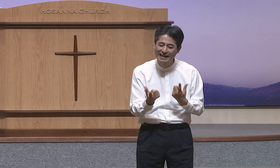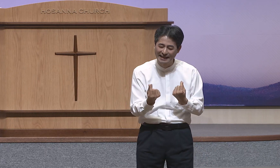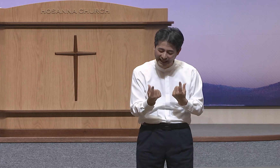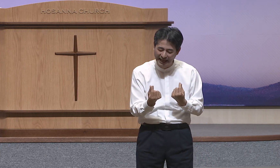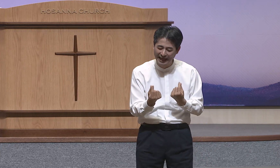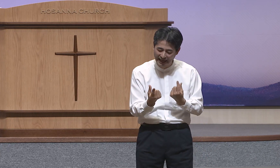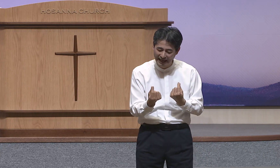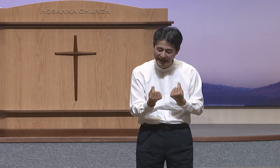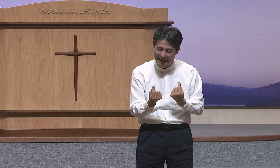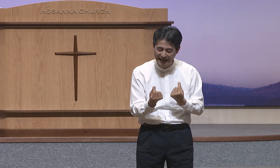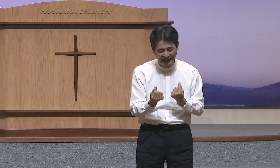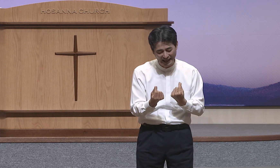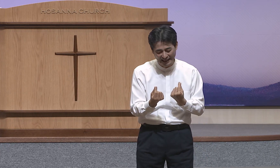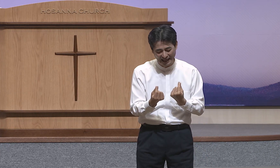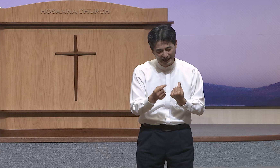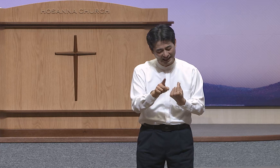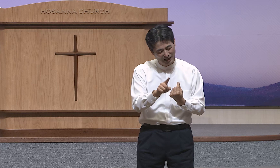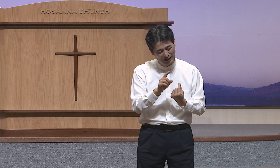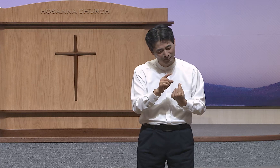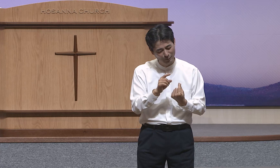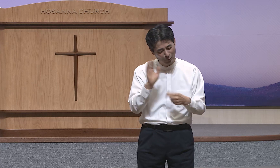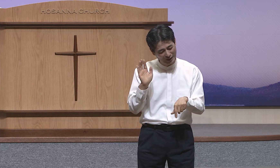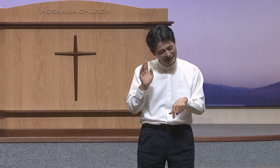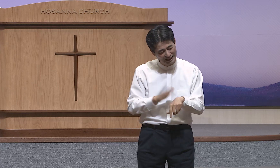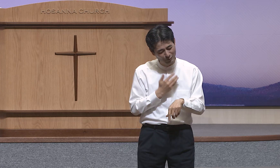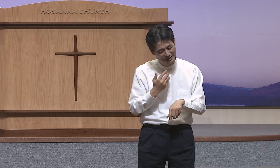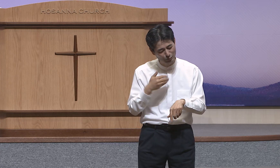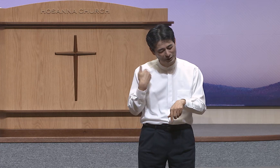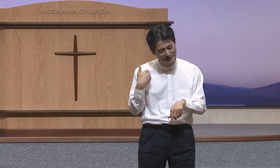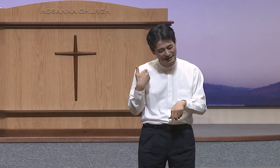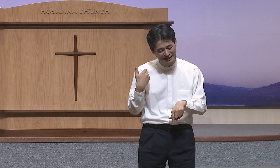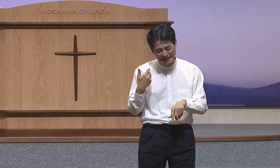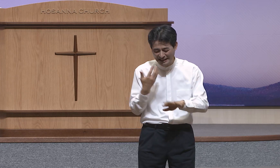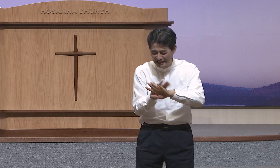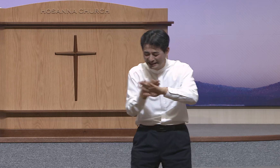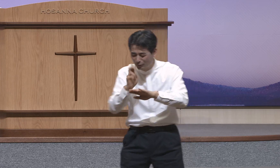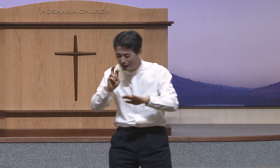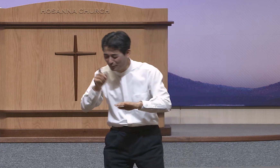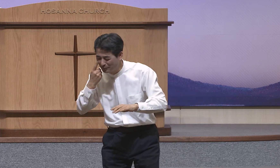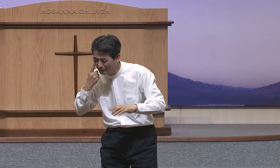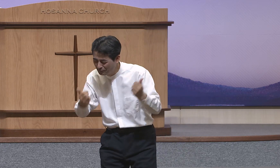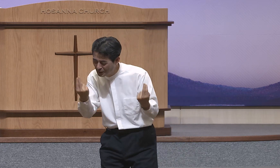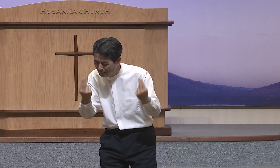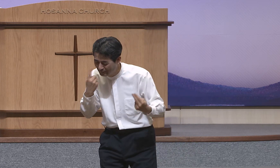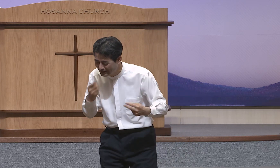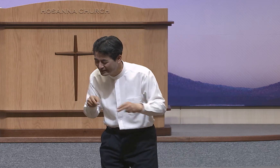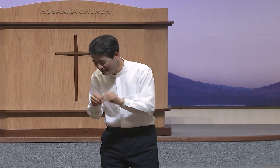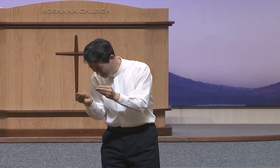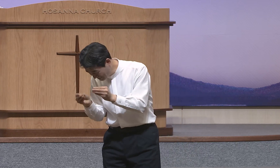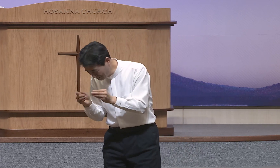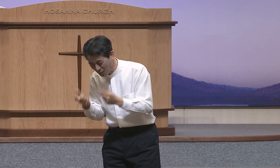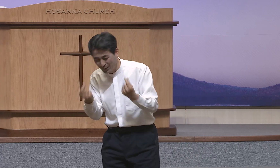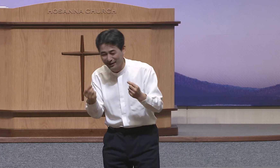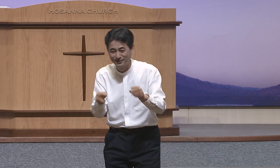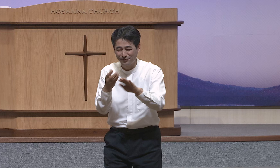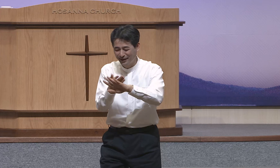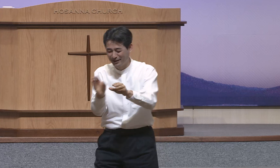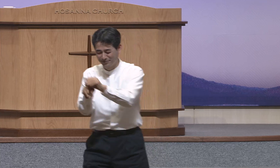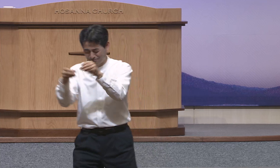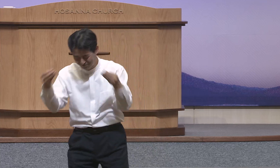그렇구나 이런 거구나. 근데 이거 아닐 수도 있잖아. 잘못 알은 걸 수도 있잖아. 그래서 다른 찬양을 또 이제 한번 보면서